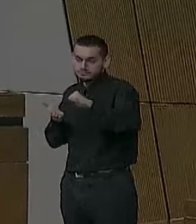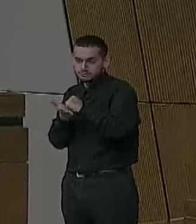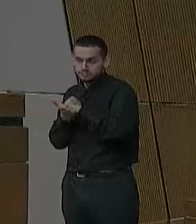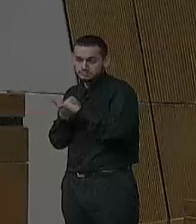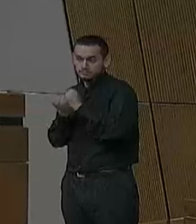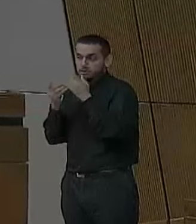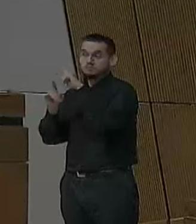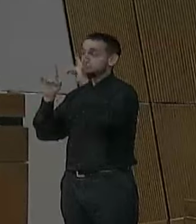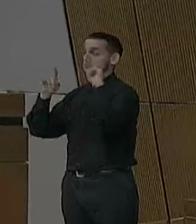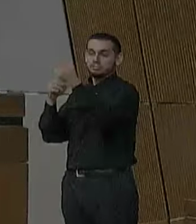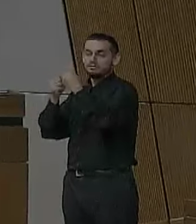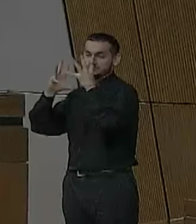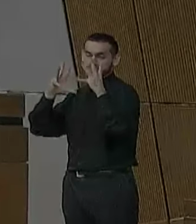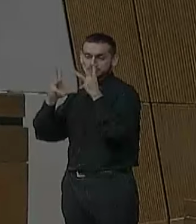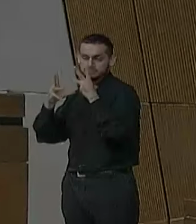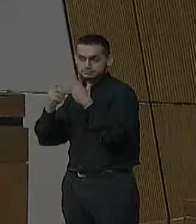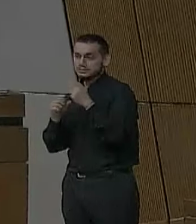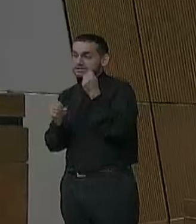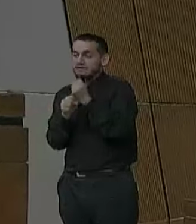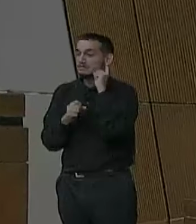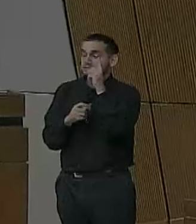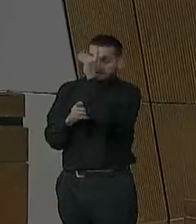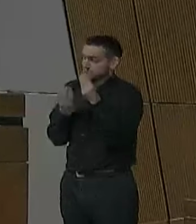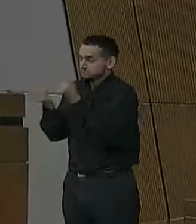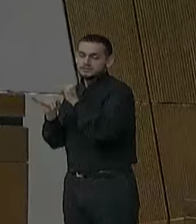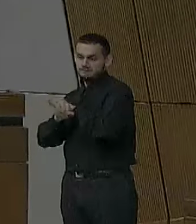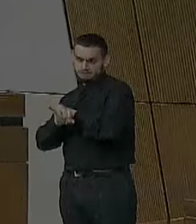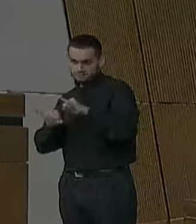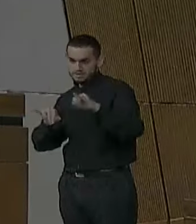como beneficios que se mantenían vigentes. Entonces, lastimosamente,